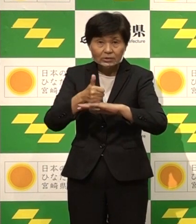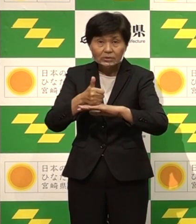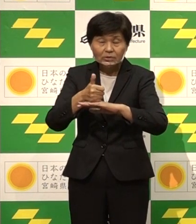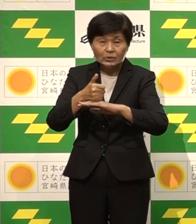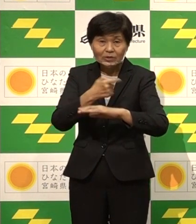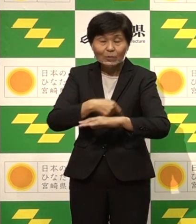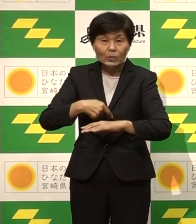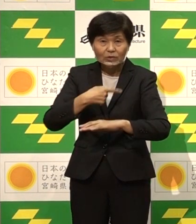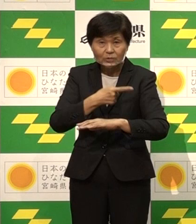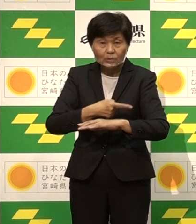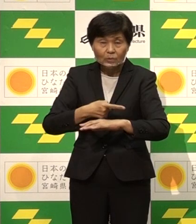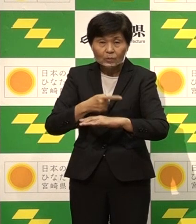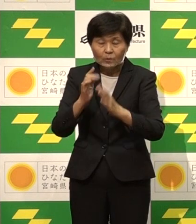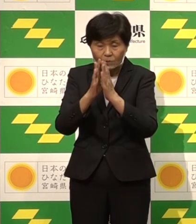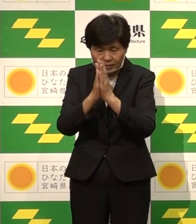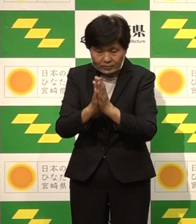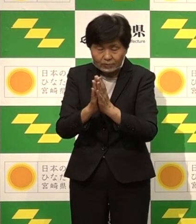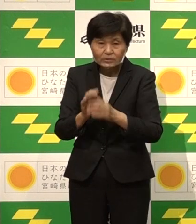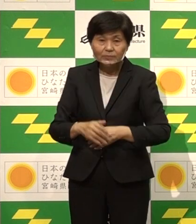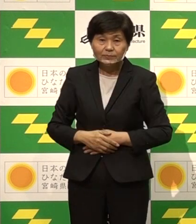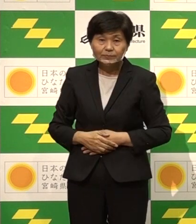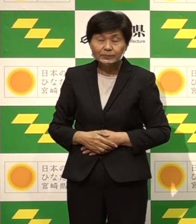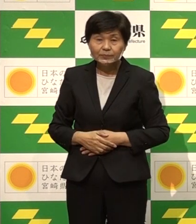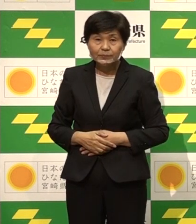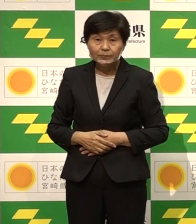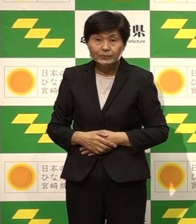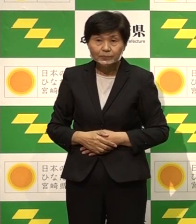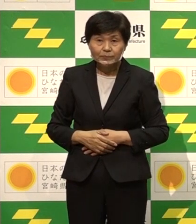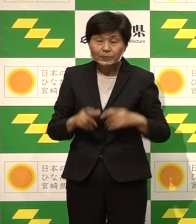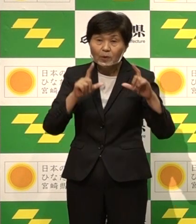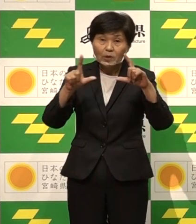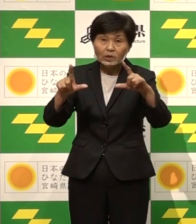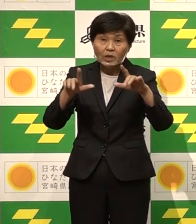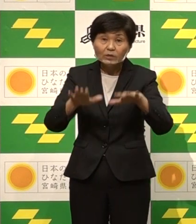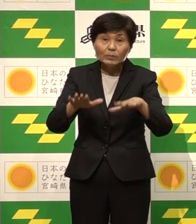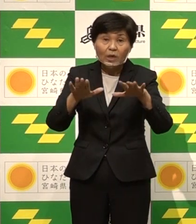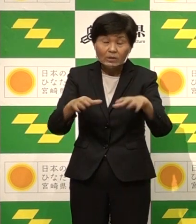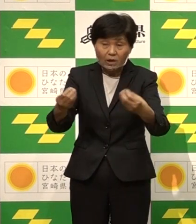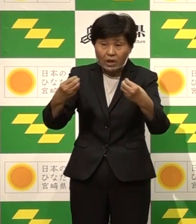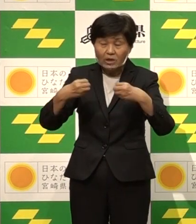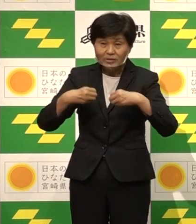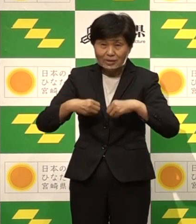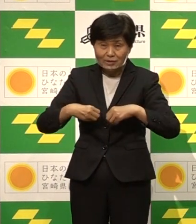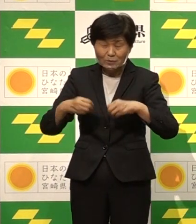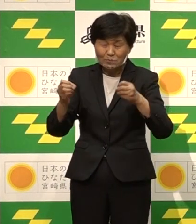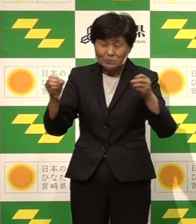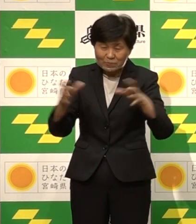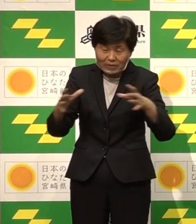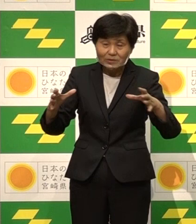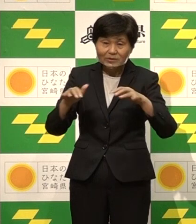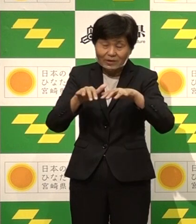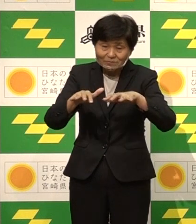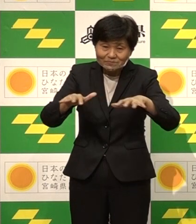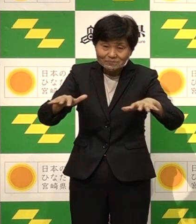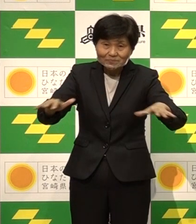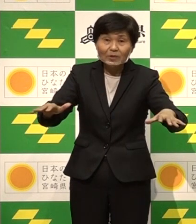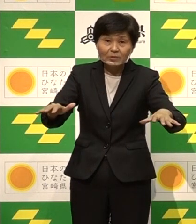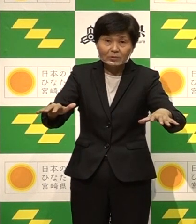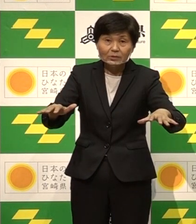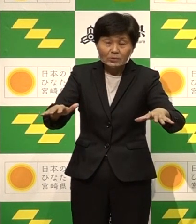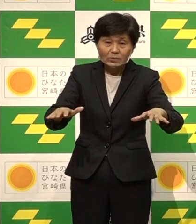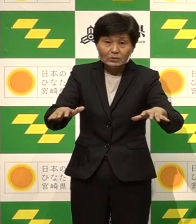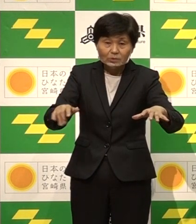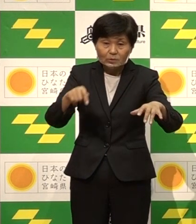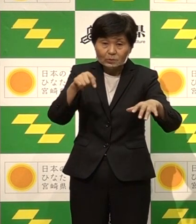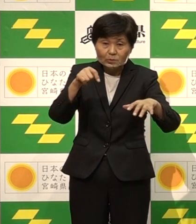いといいますか、思いをちょっとお伺いしてもよろしいでしょうか。 は い、 今の感染の爆発的な拡大の中で中心となっているのは、ま